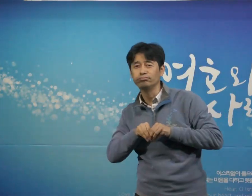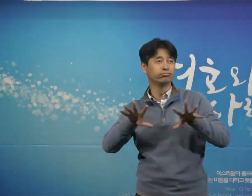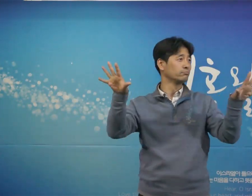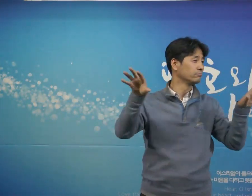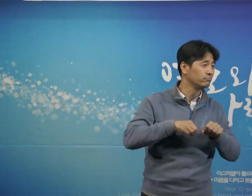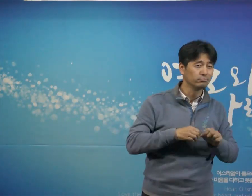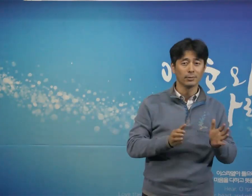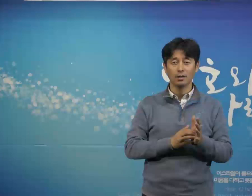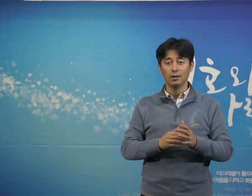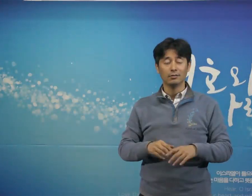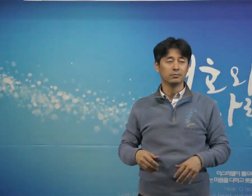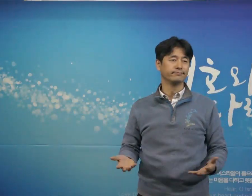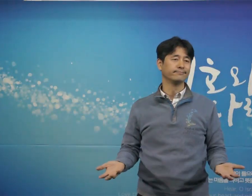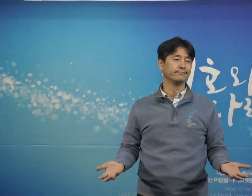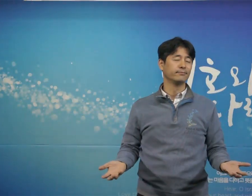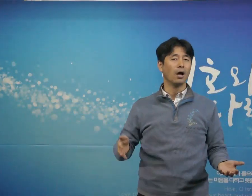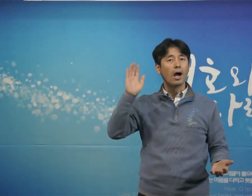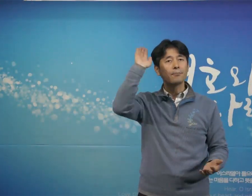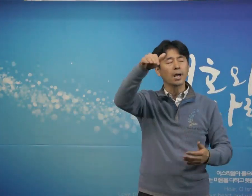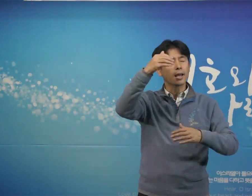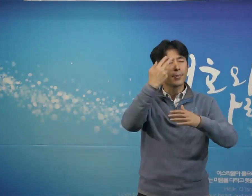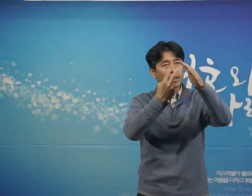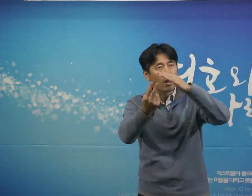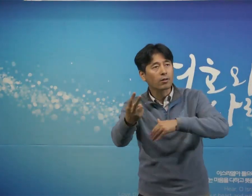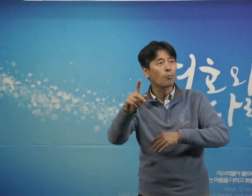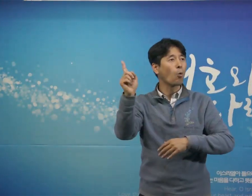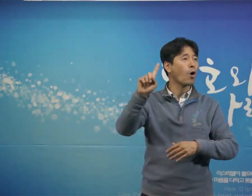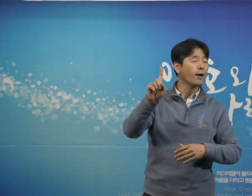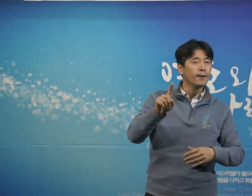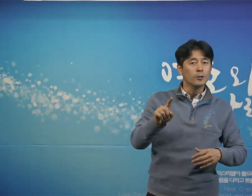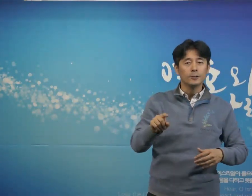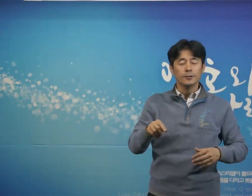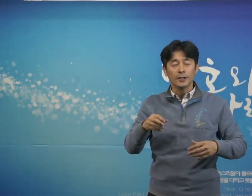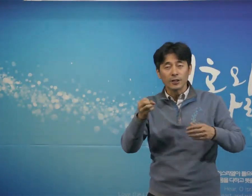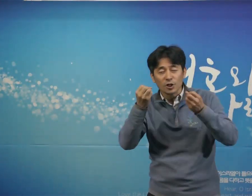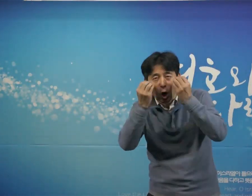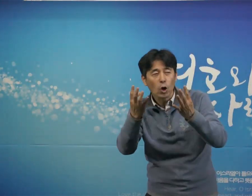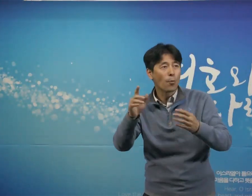세상에 많은 그런 단체들과는 다른 앞으로의